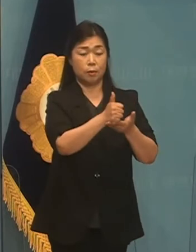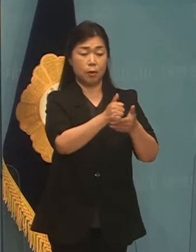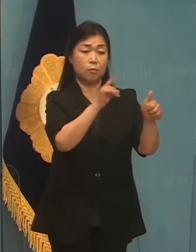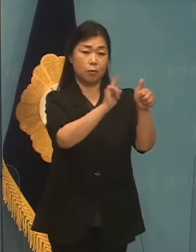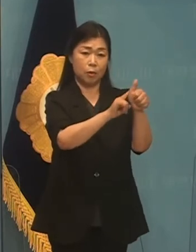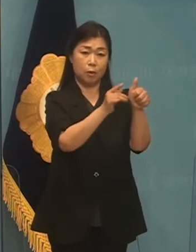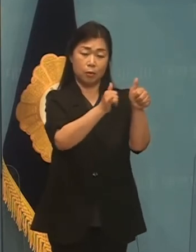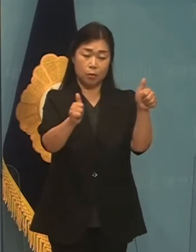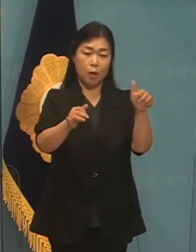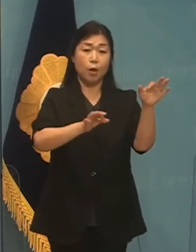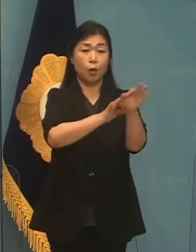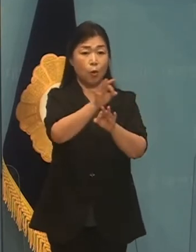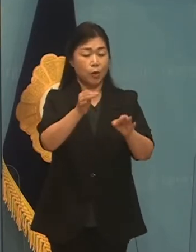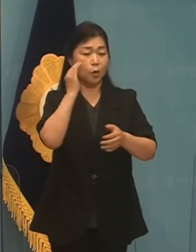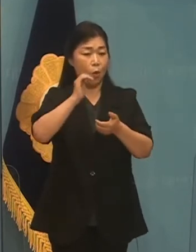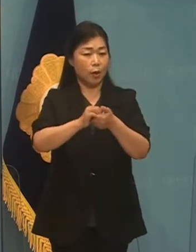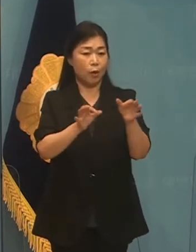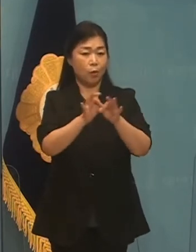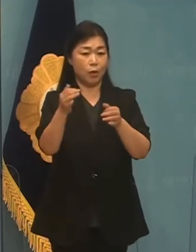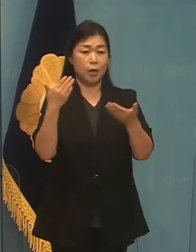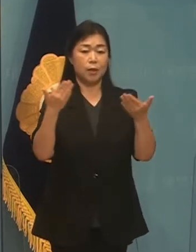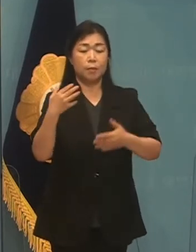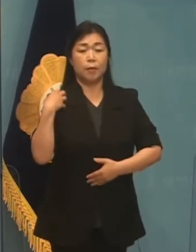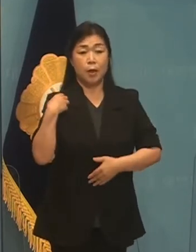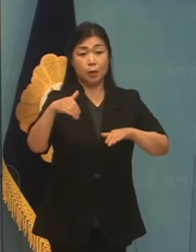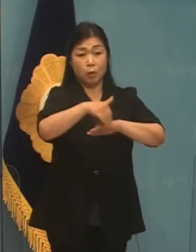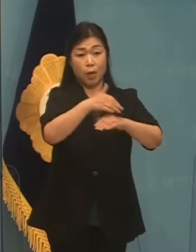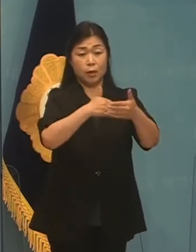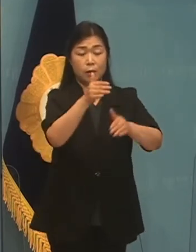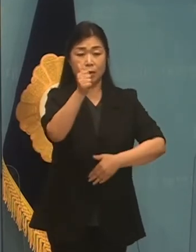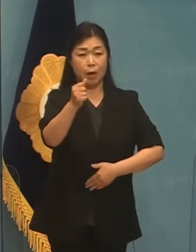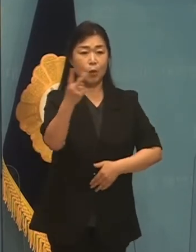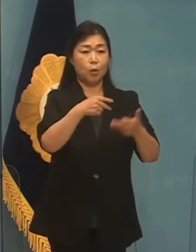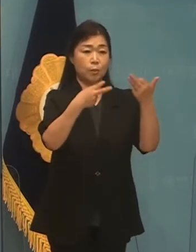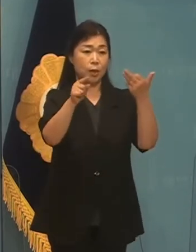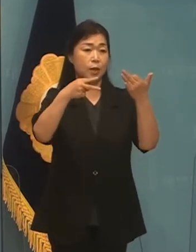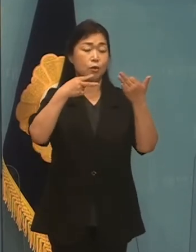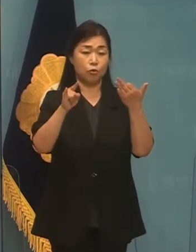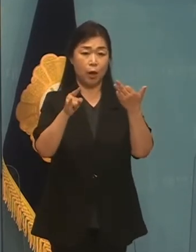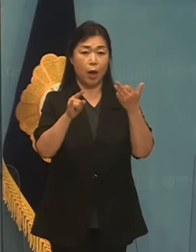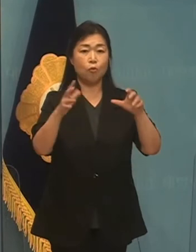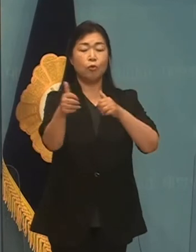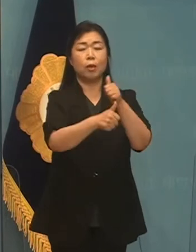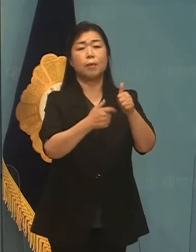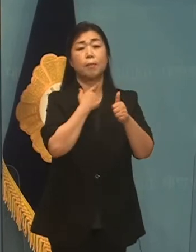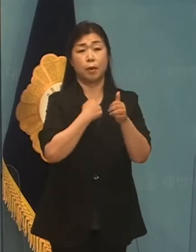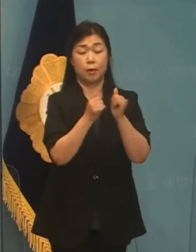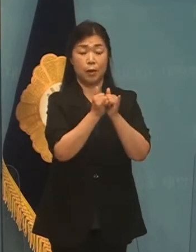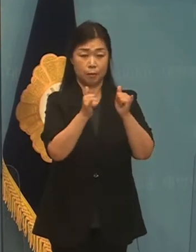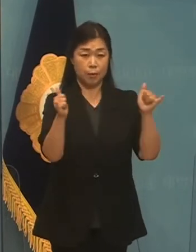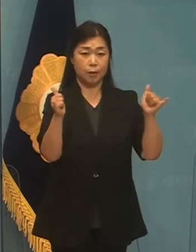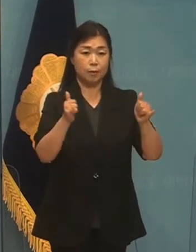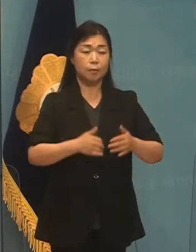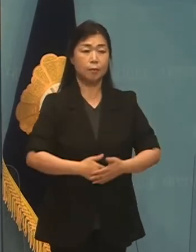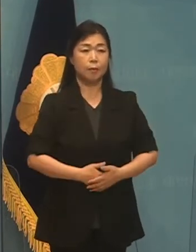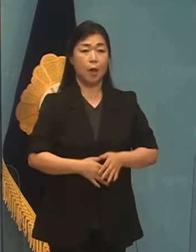고문은 청와대 경제수석과 정책실장 그리고 18대 19대 국회의원